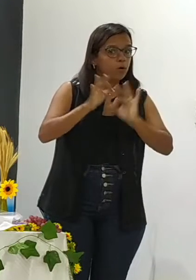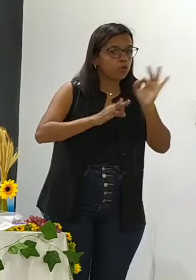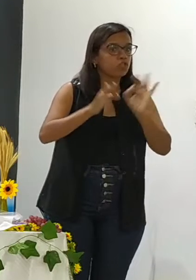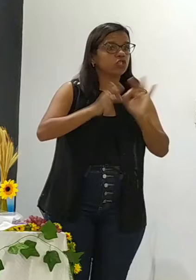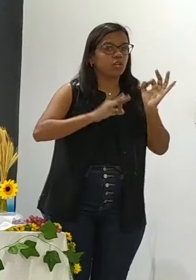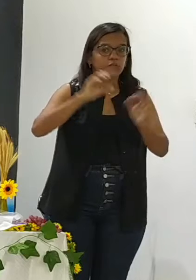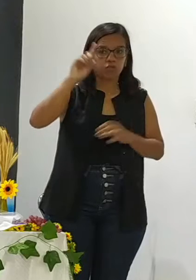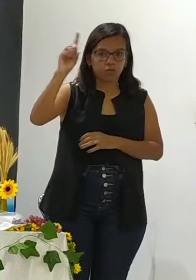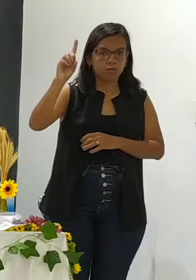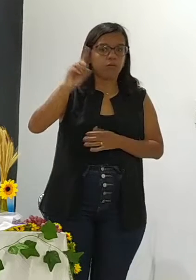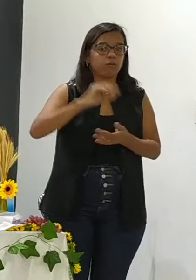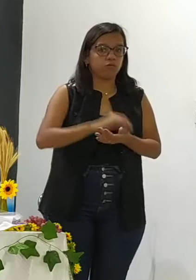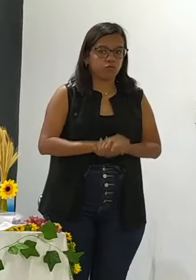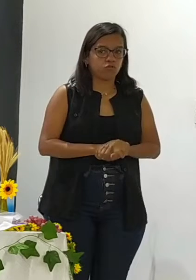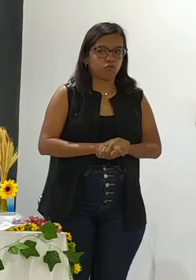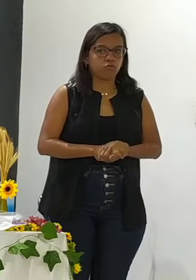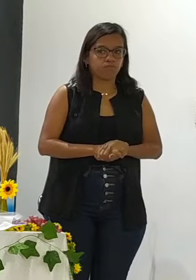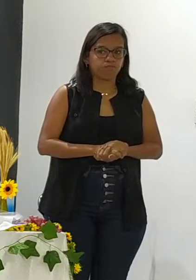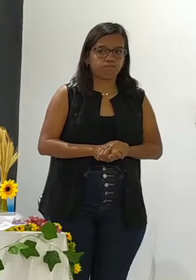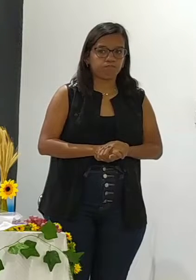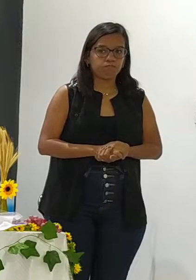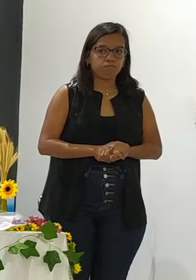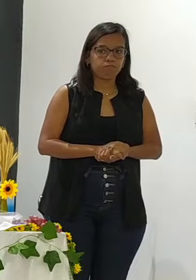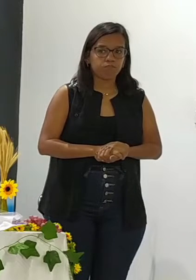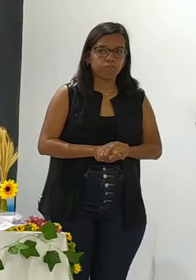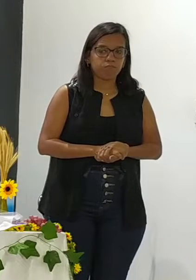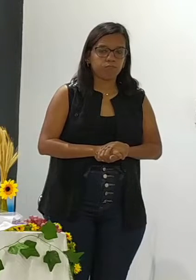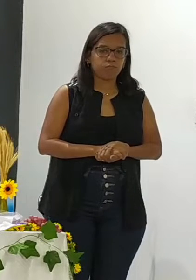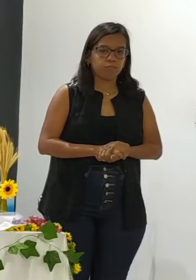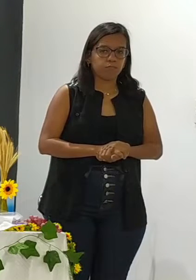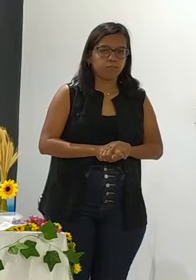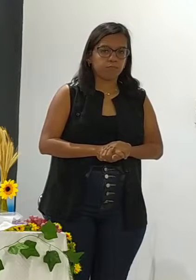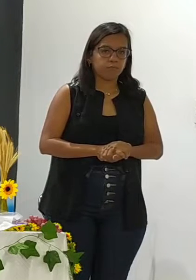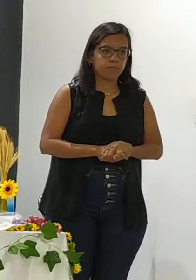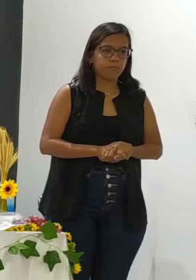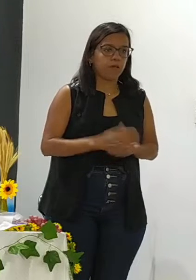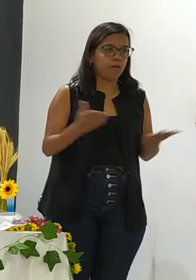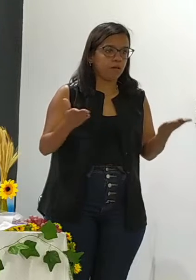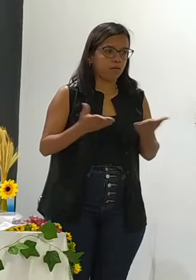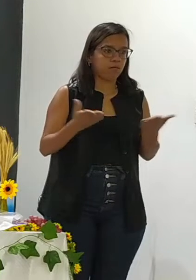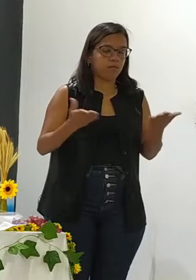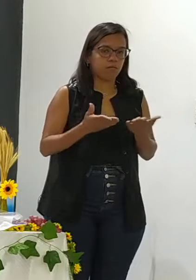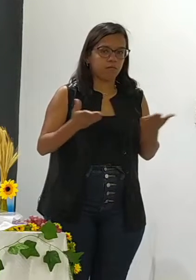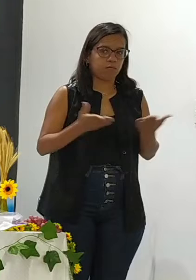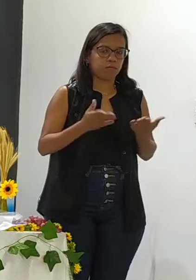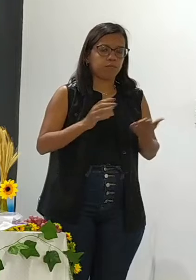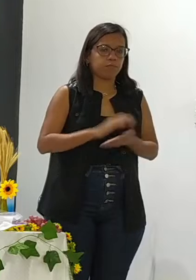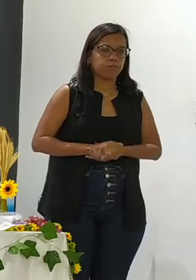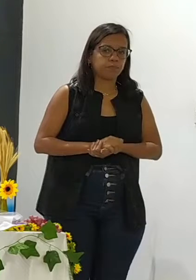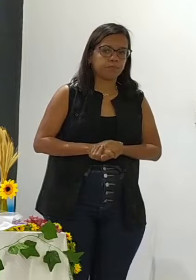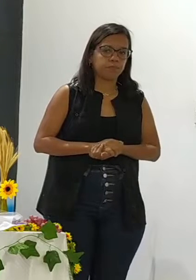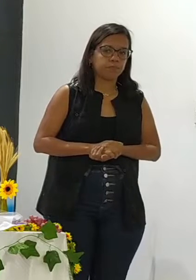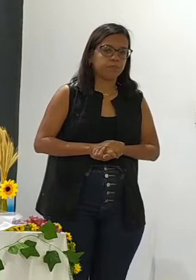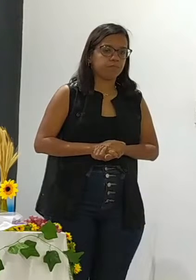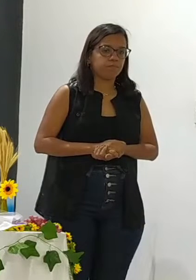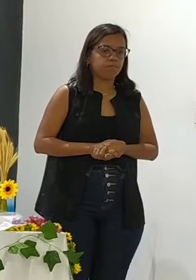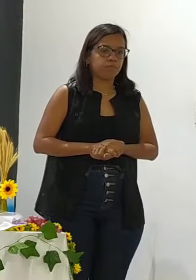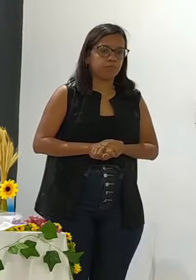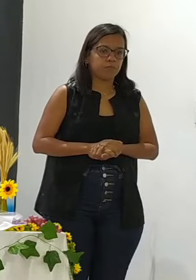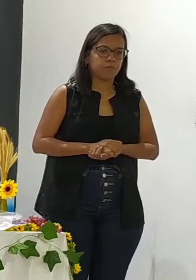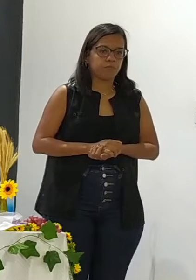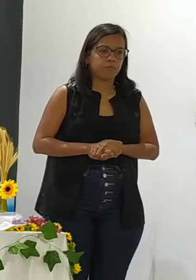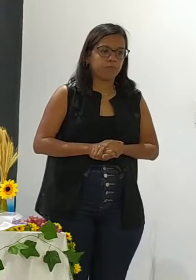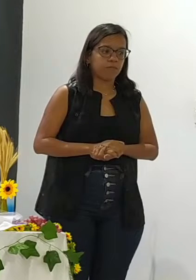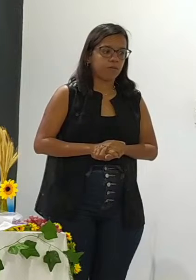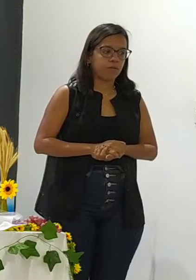de Deus, não é acaso. E acaso? Aí agora, Boaz diz assim, deixe ela catar.